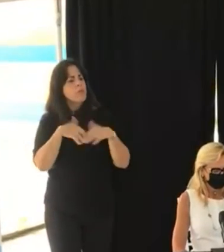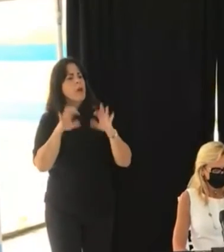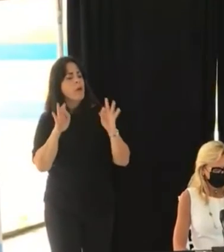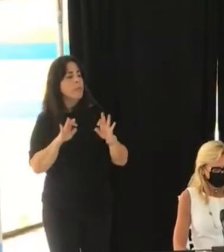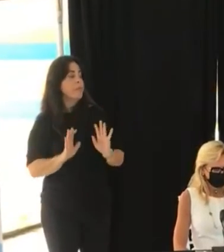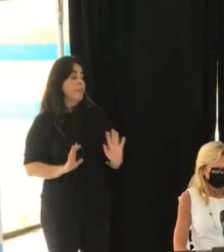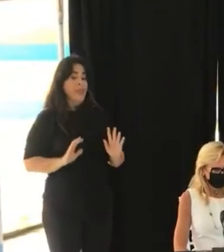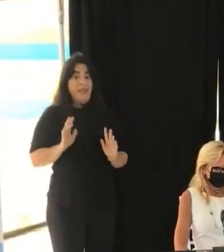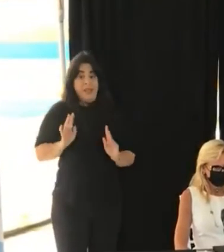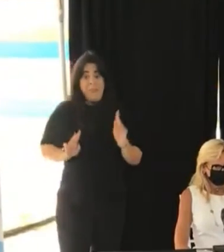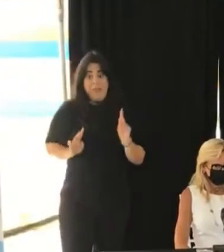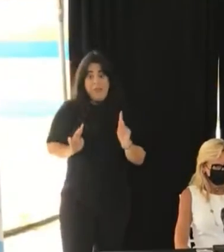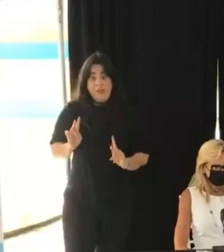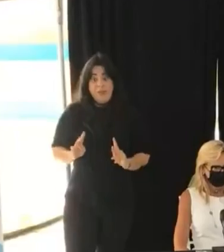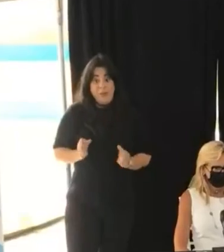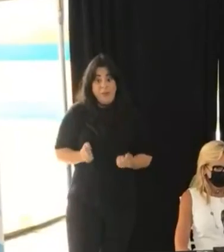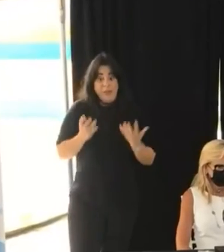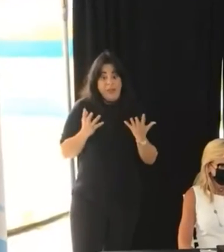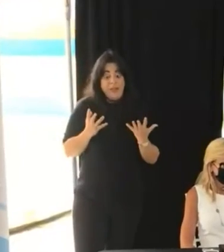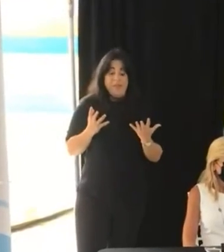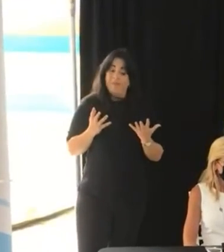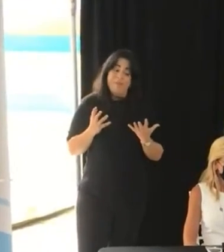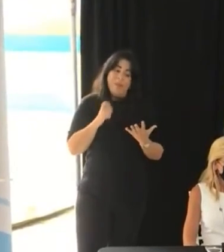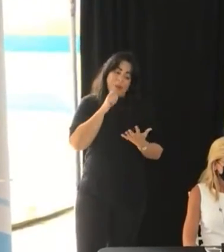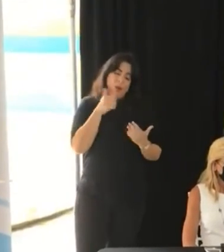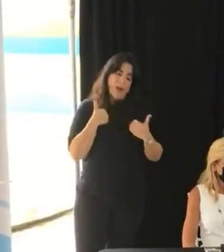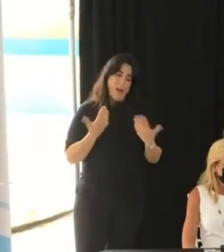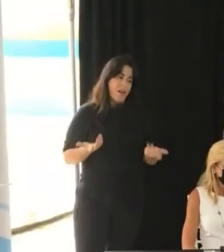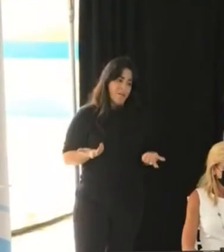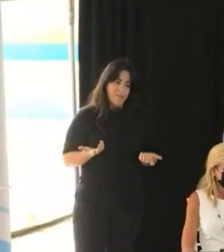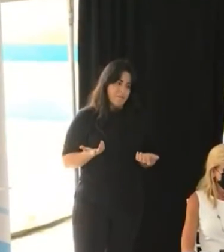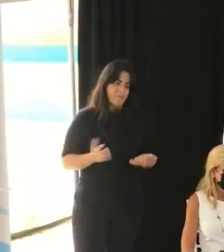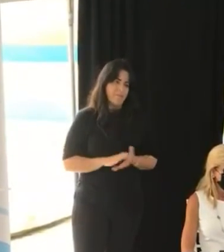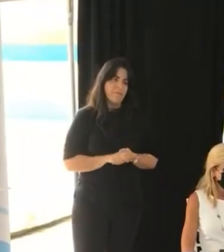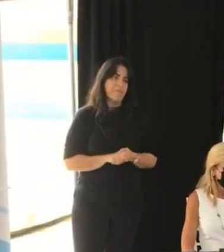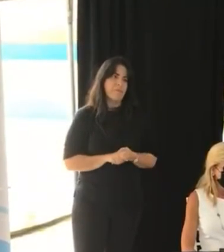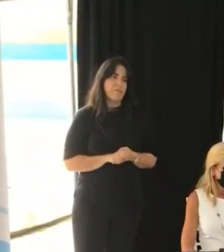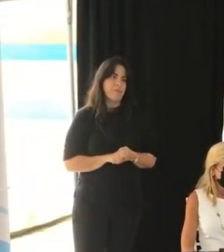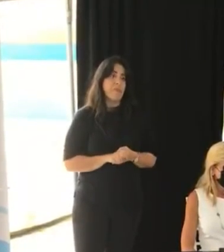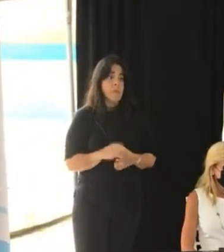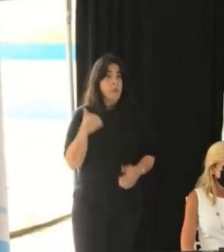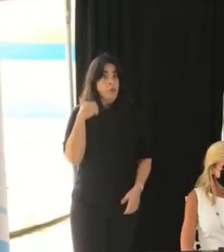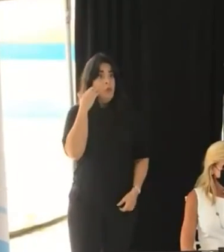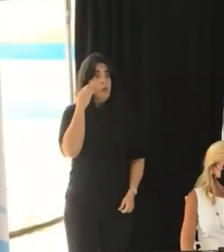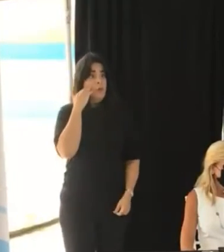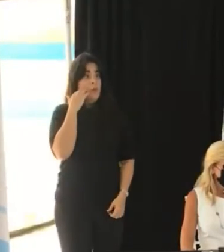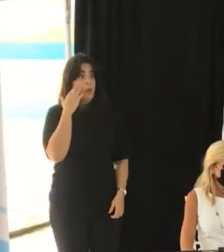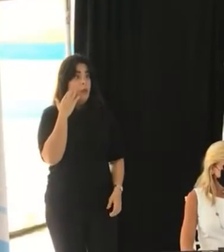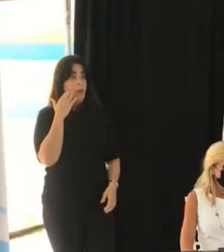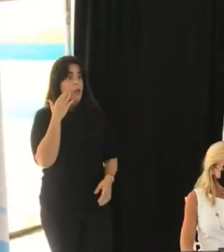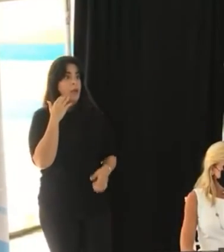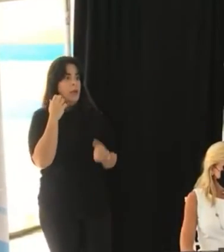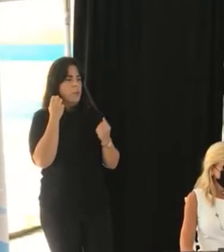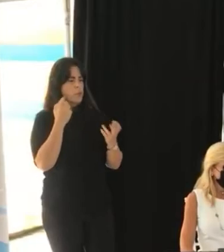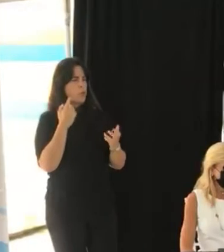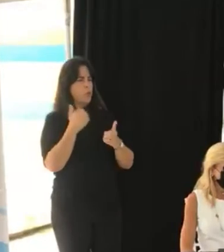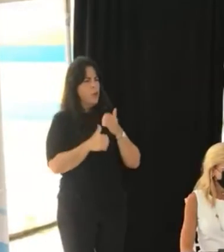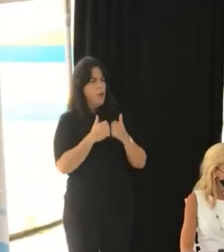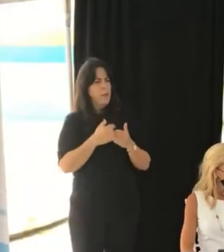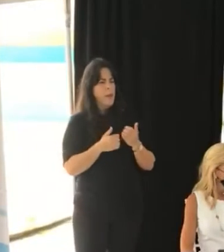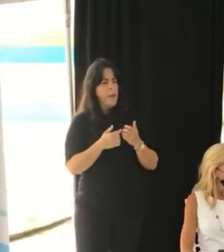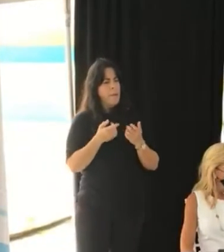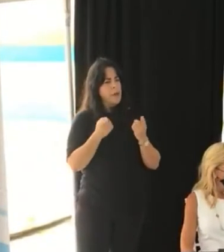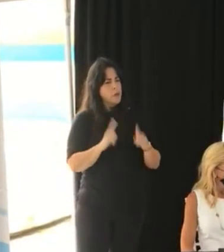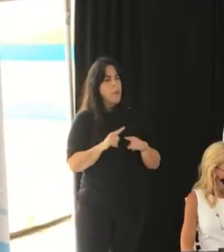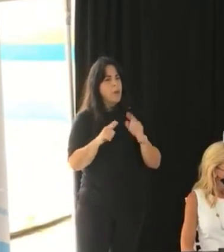de personas no la tengo puntual, no te puedo decir. Sé que se resolvieron muchísimos problemas en el día de ayer